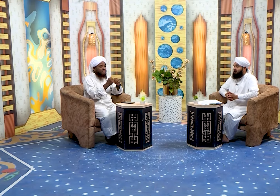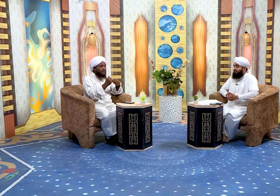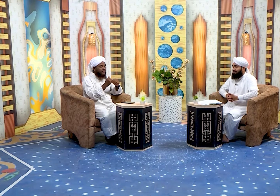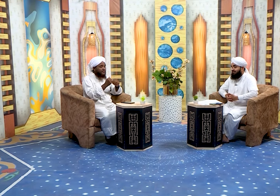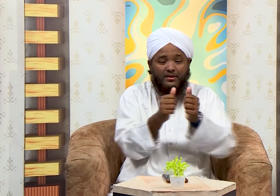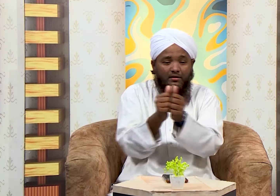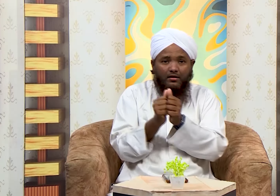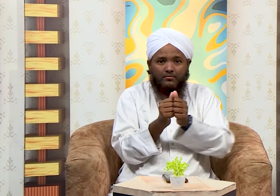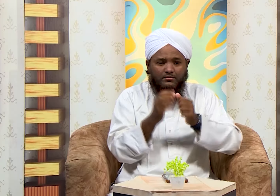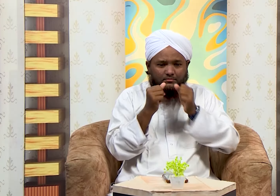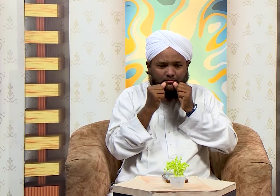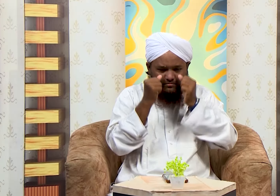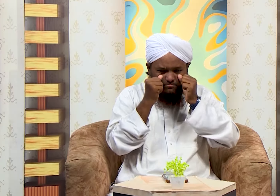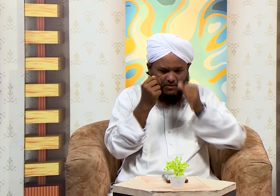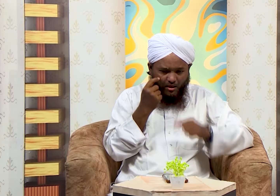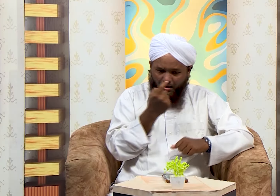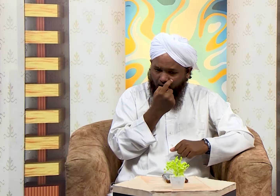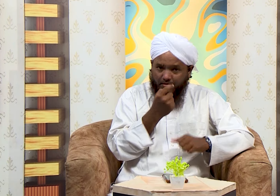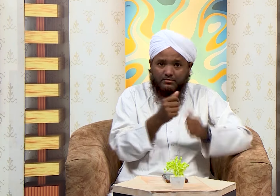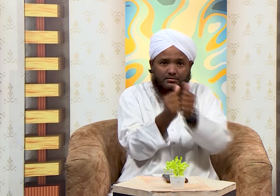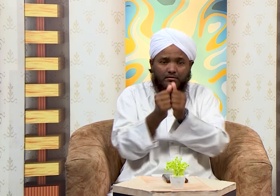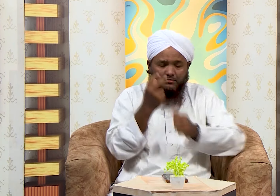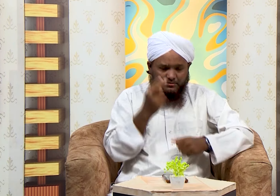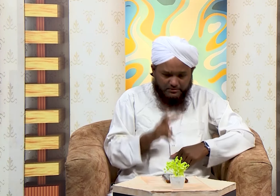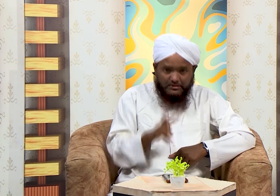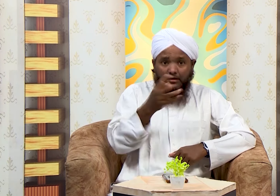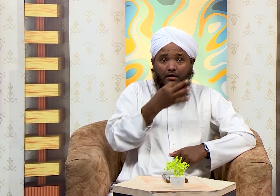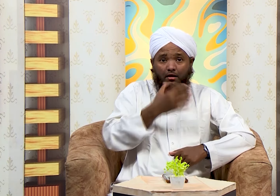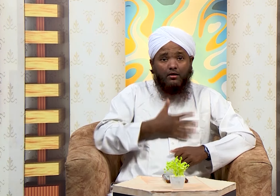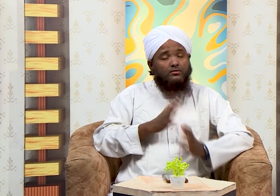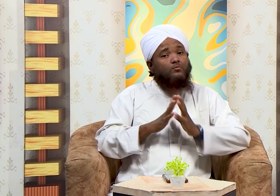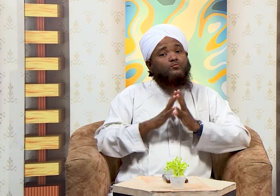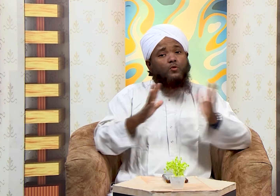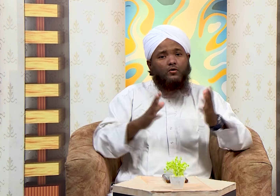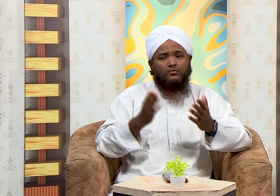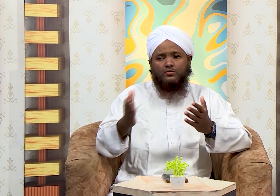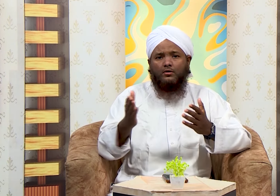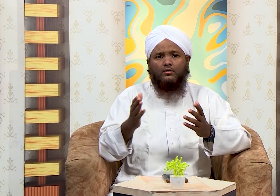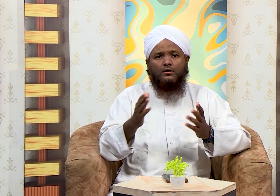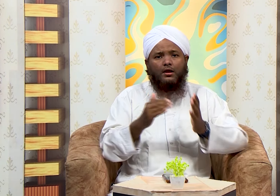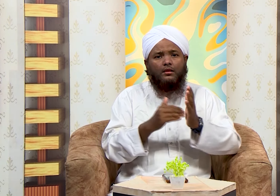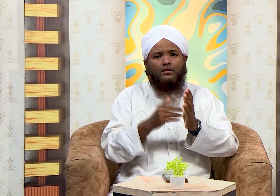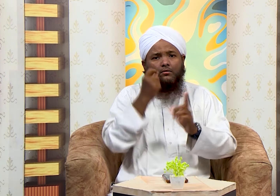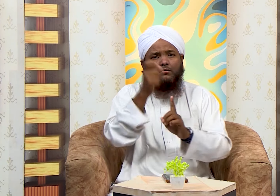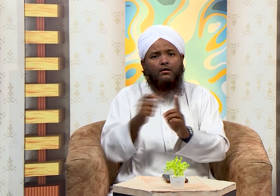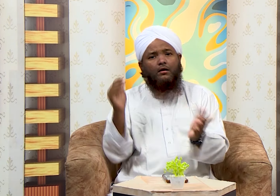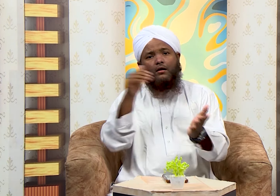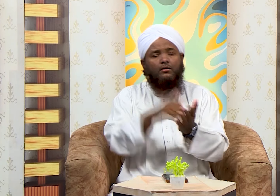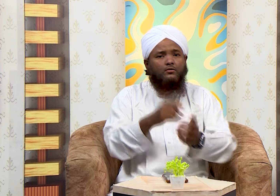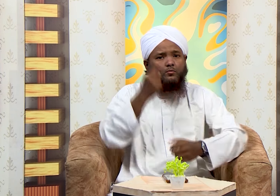اٹھاتے تھے آواز بلند نہ ہو جائے آواز بہت دھیمی رکھا کرتے تھے اور یہاں آ کر ایسا کوئی برطاو کر رہا ہے اس طرح سختی سے